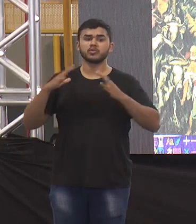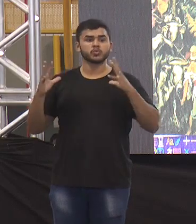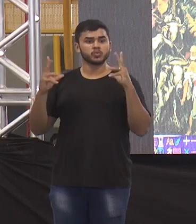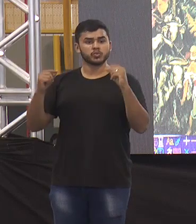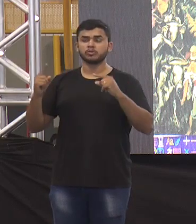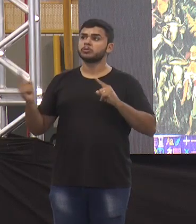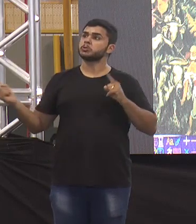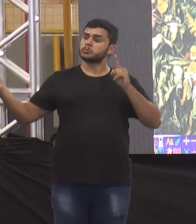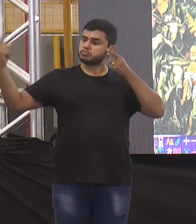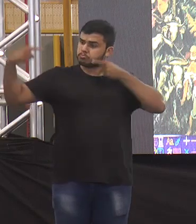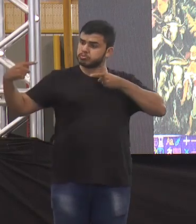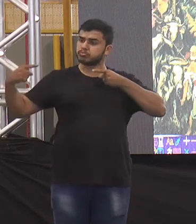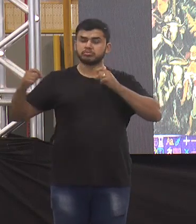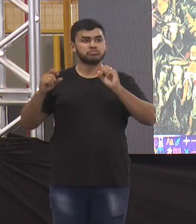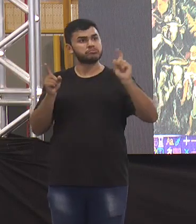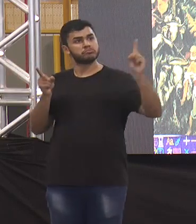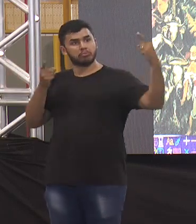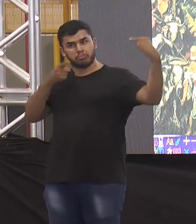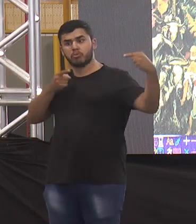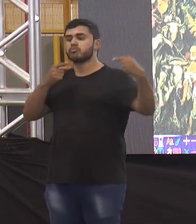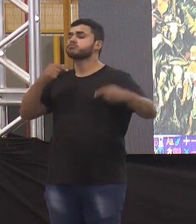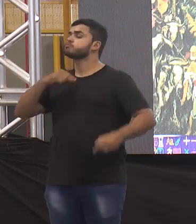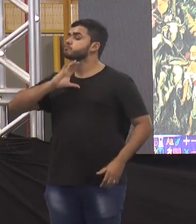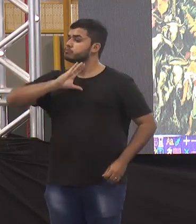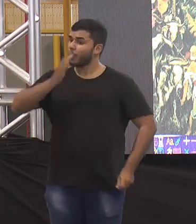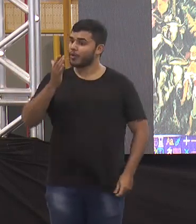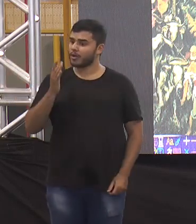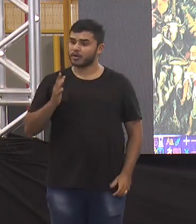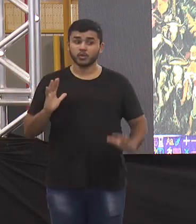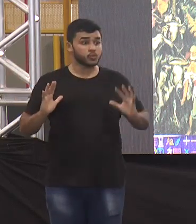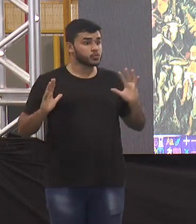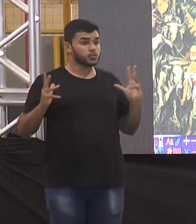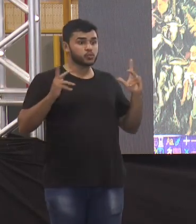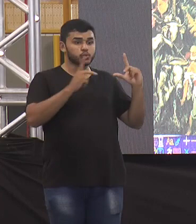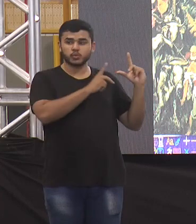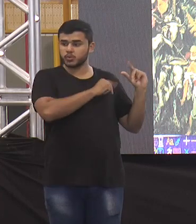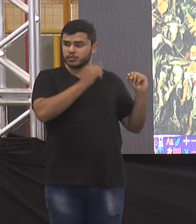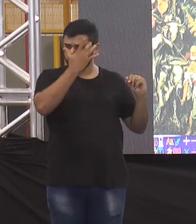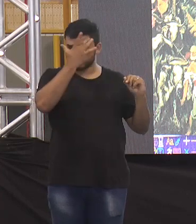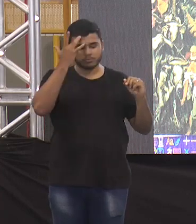metrópole, e sendo acompanhado pelos seus